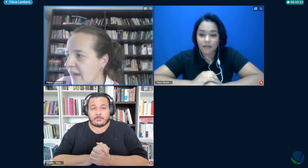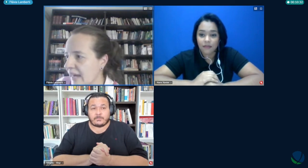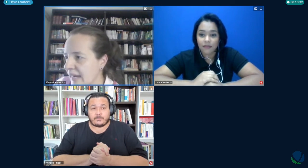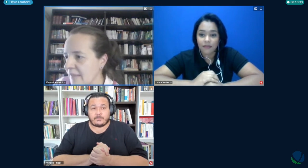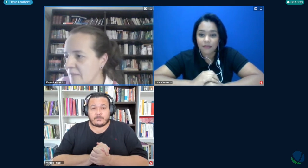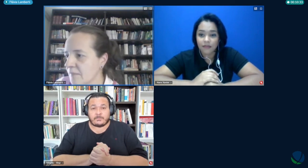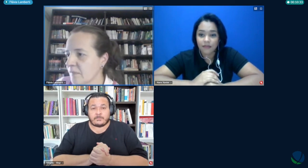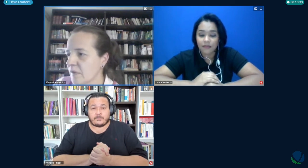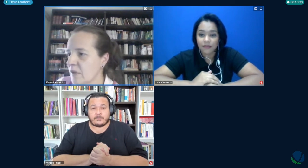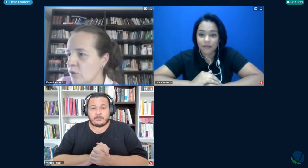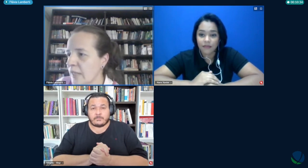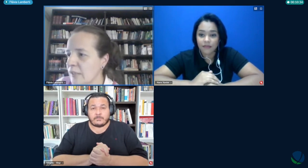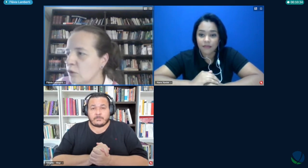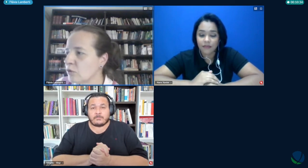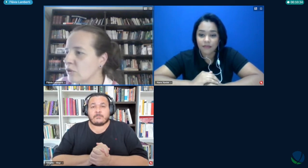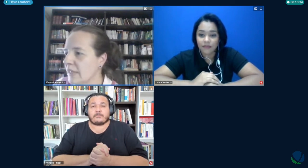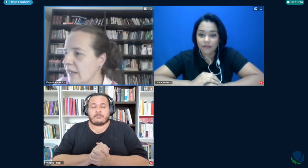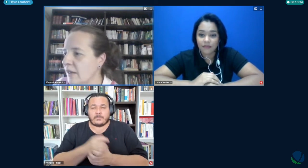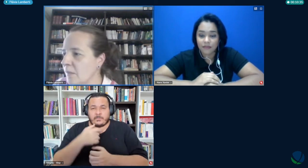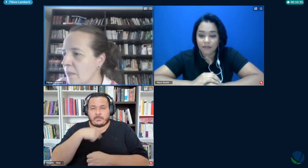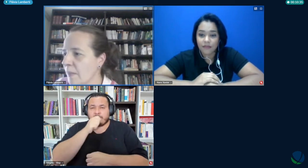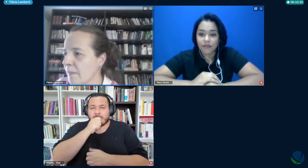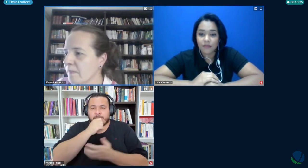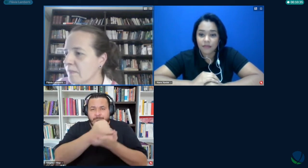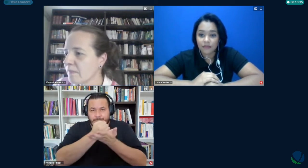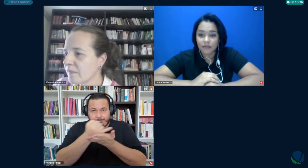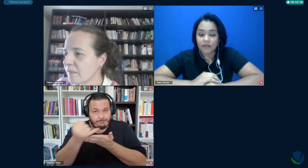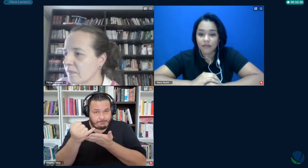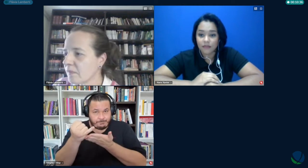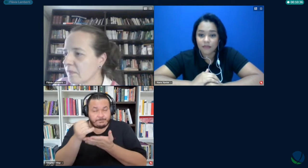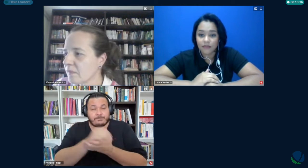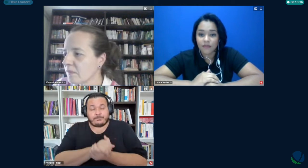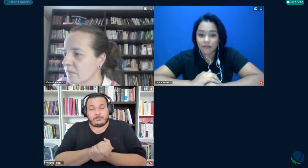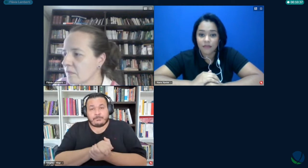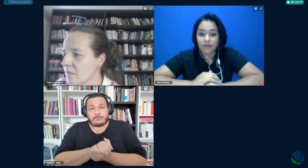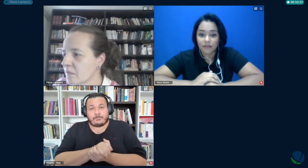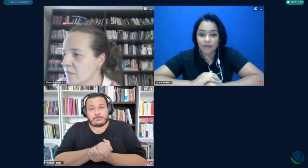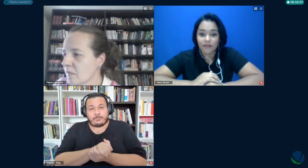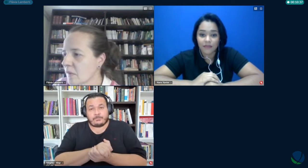Aí vai, estou na introdução.